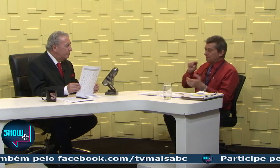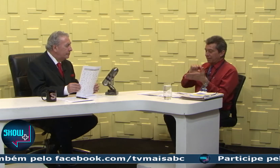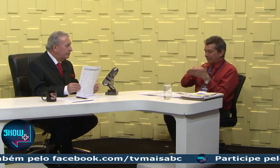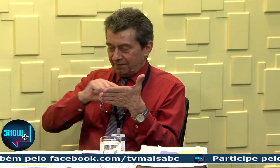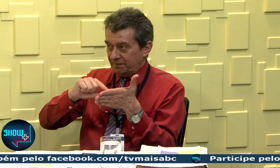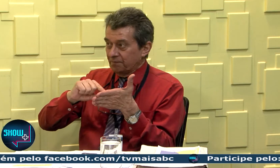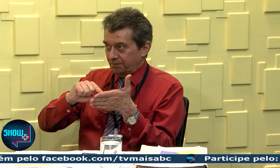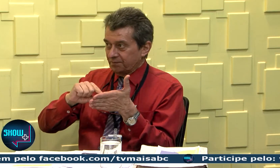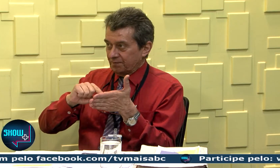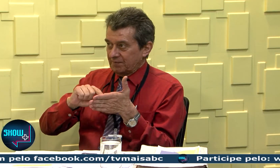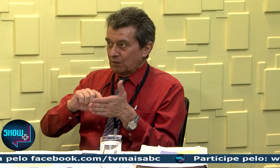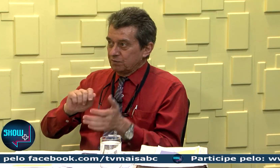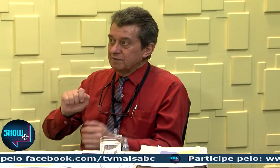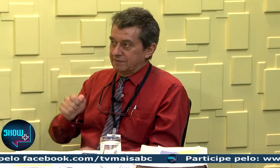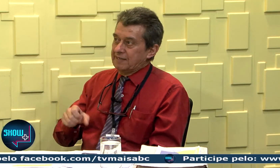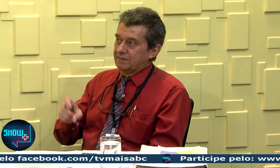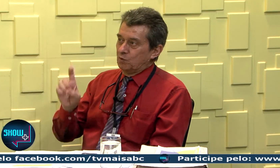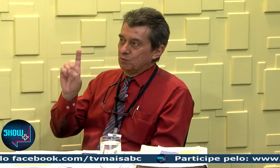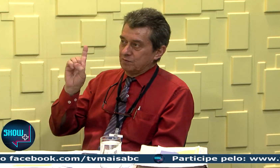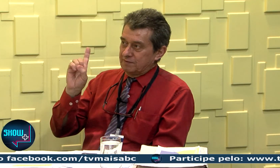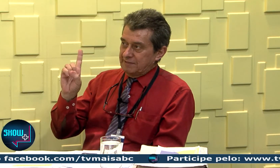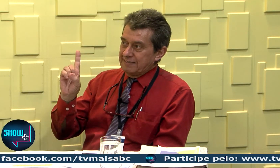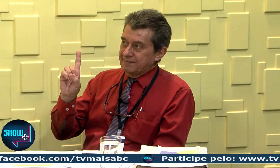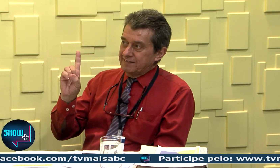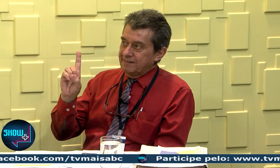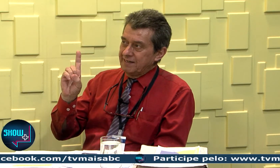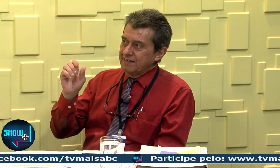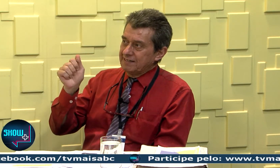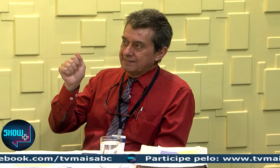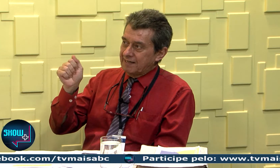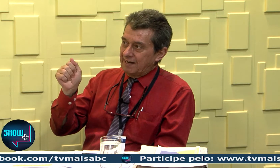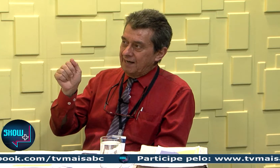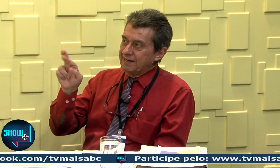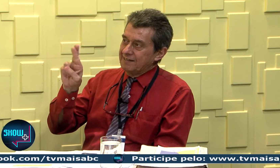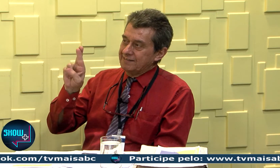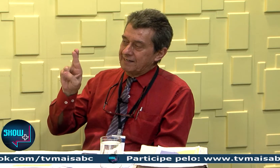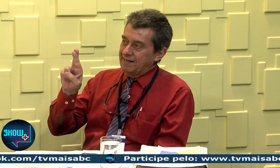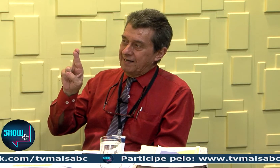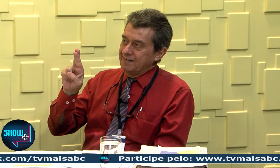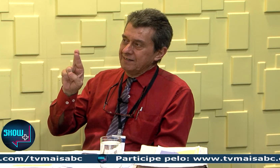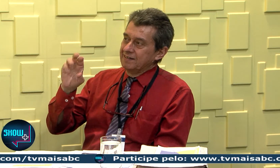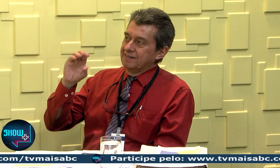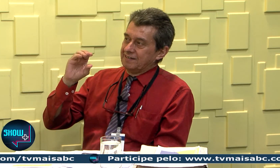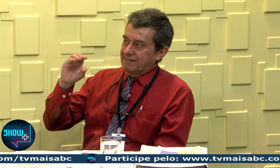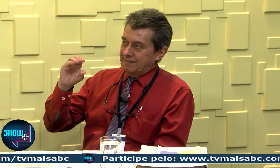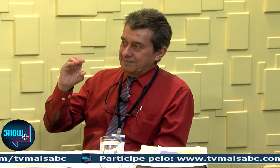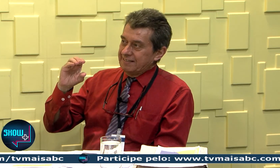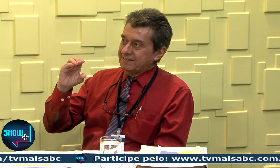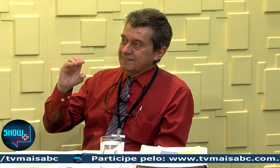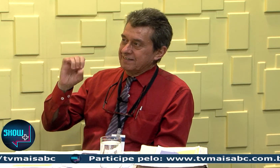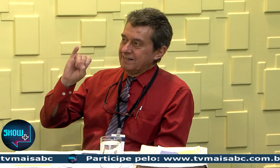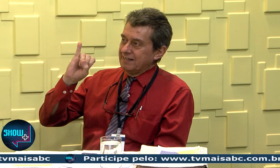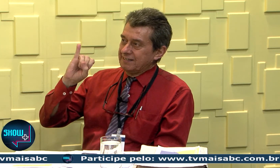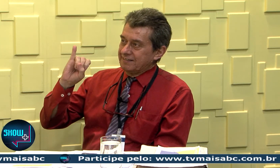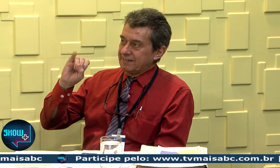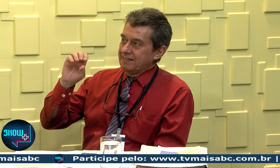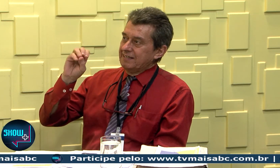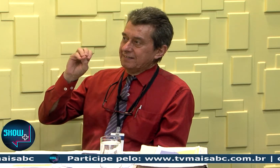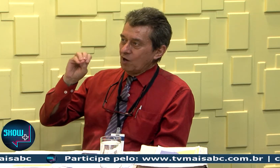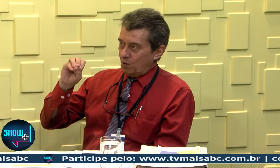palavra tatá então a letra de letra a letra r a letra aceitam de trair a letral